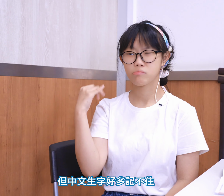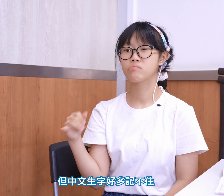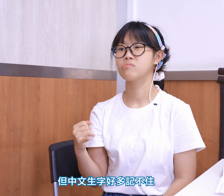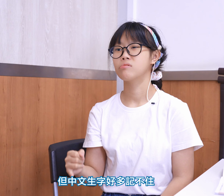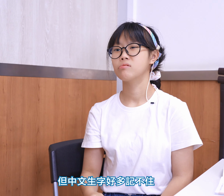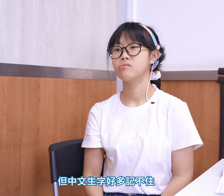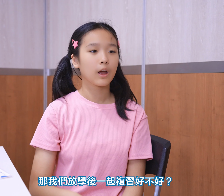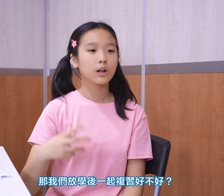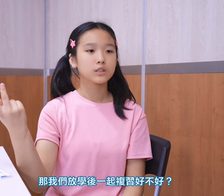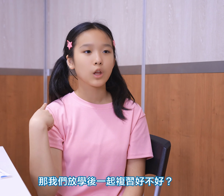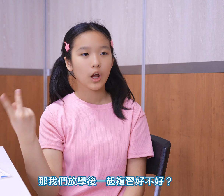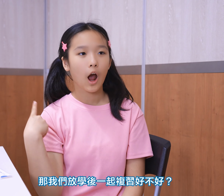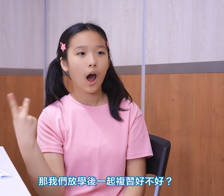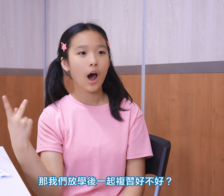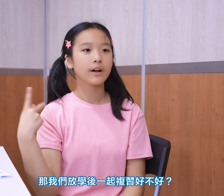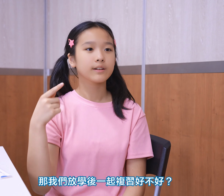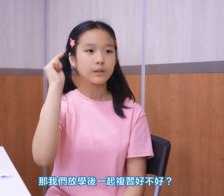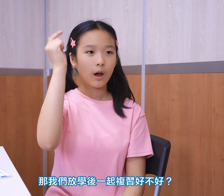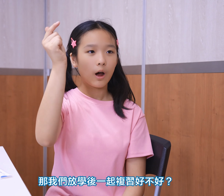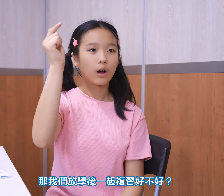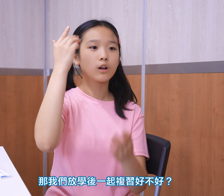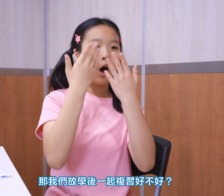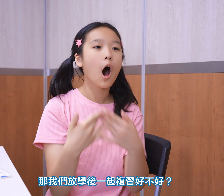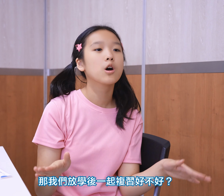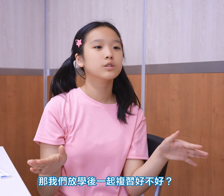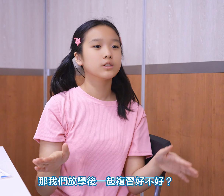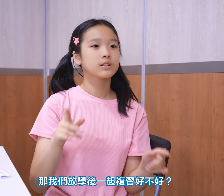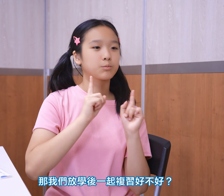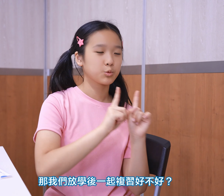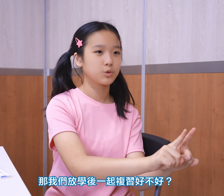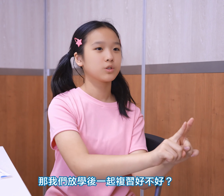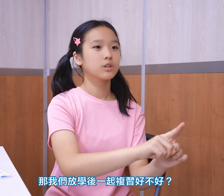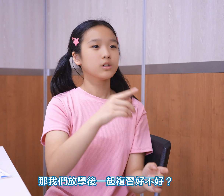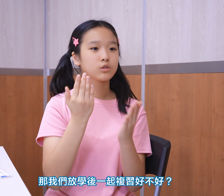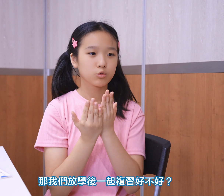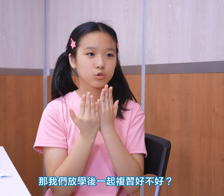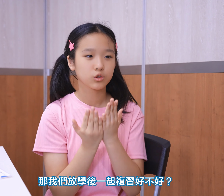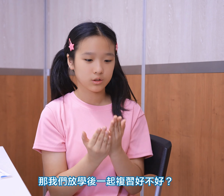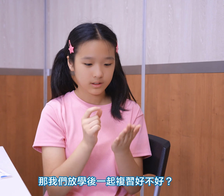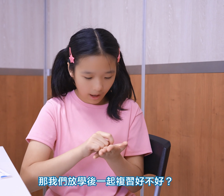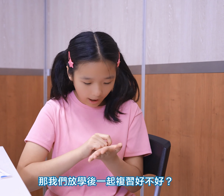咯。 咁我哋放學之後一齊複習，好唔好啊？